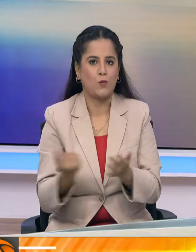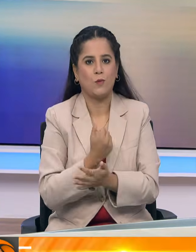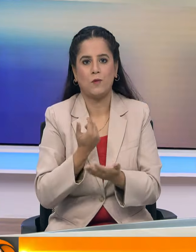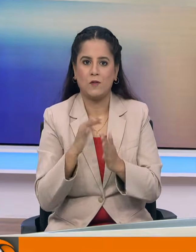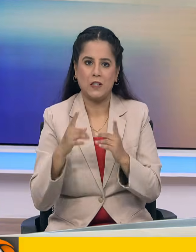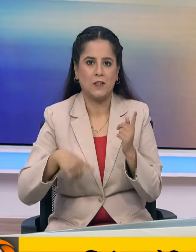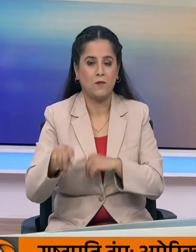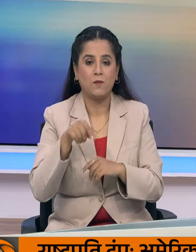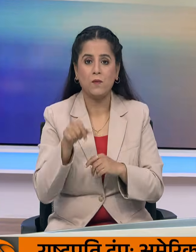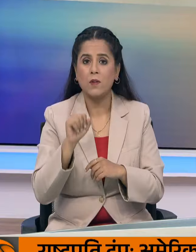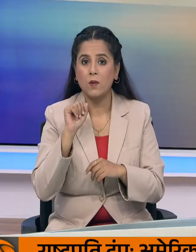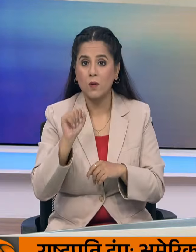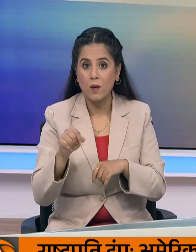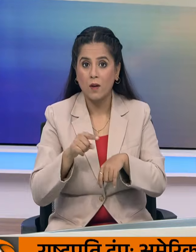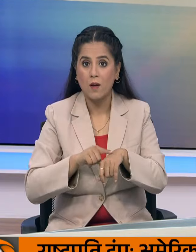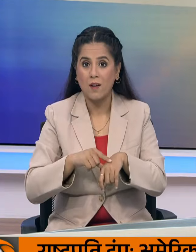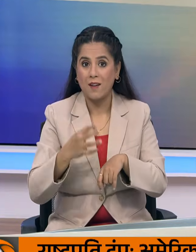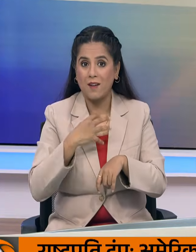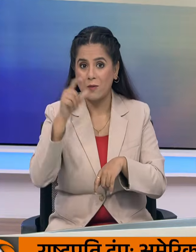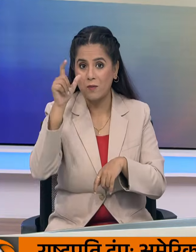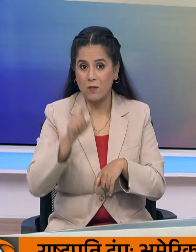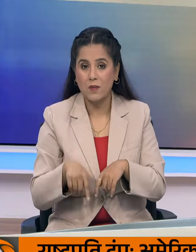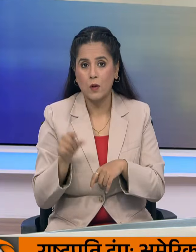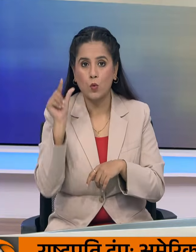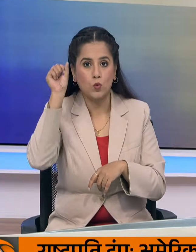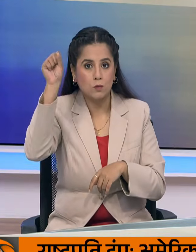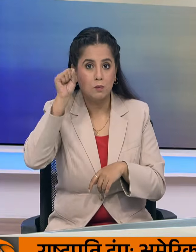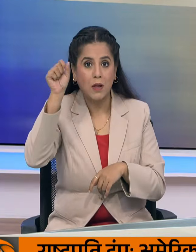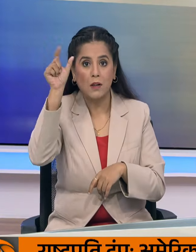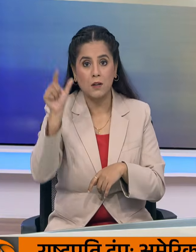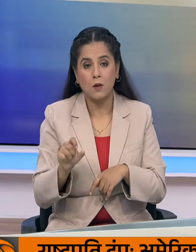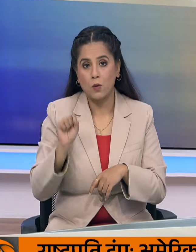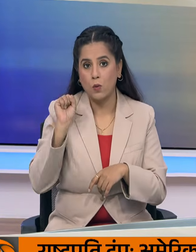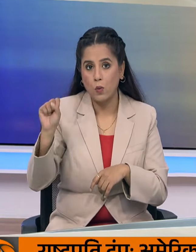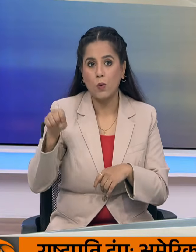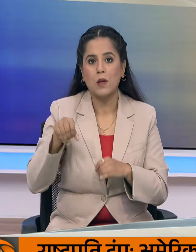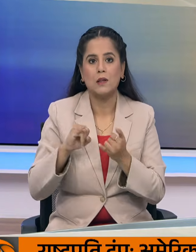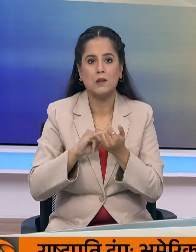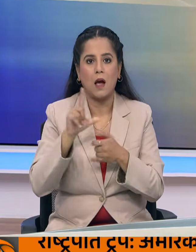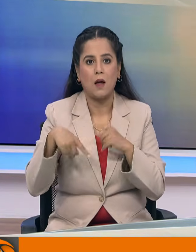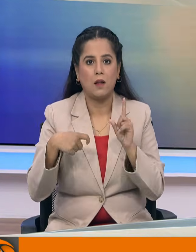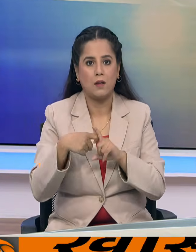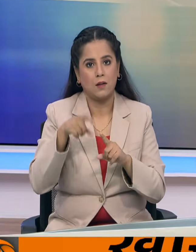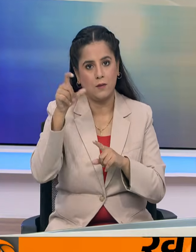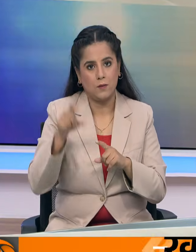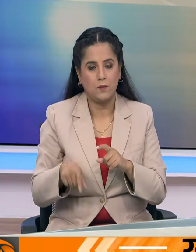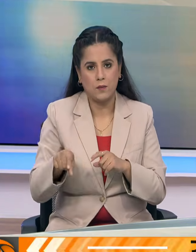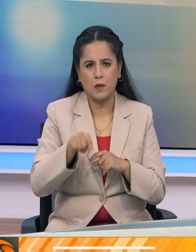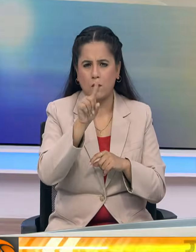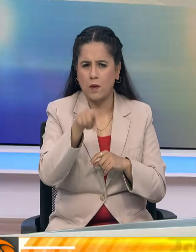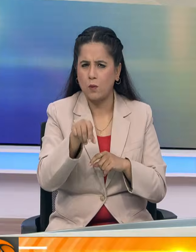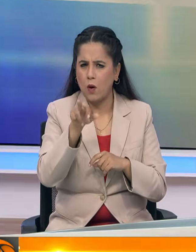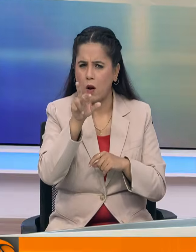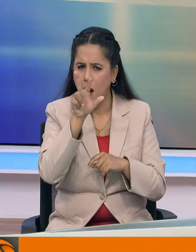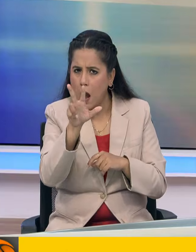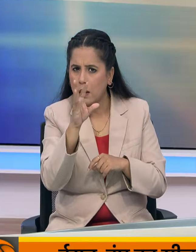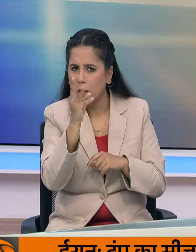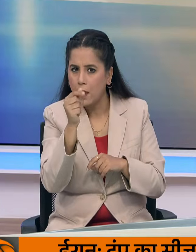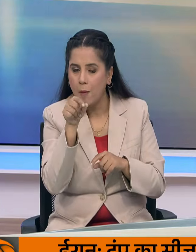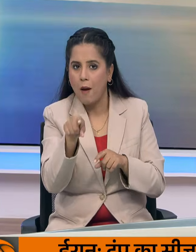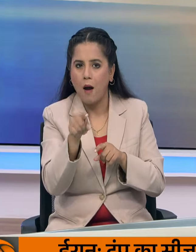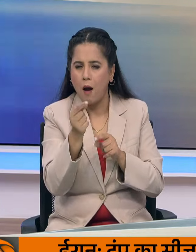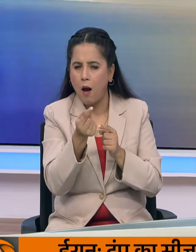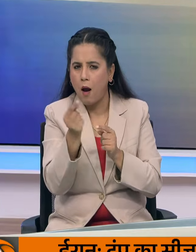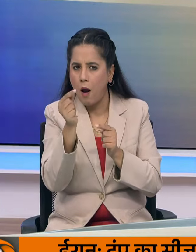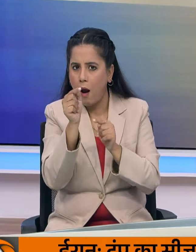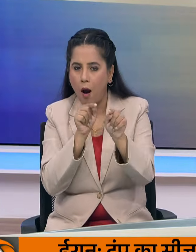किया। उन्होंने रजत पदक विजेता उज्बेकिस्तान के सादिक जोन अब्दुल्लाएव को 1.8 अंक से